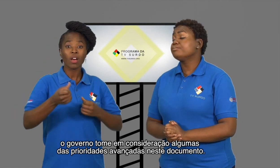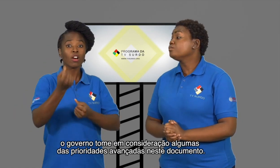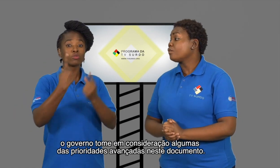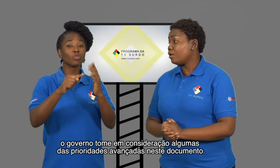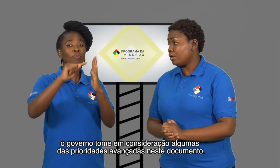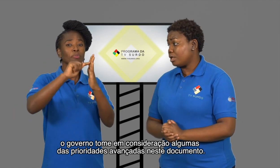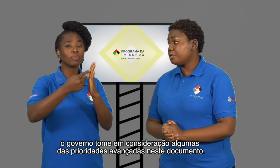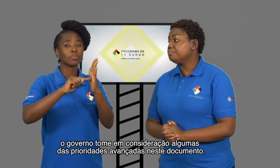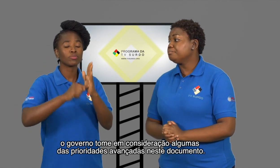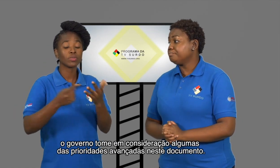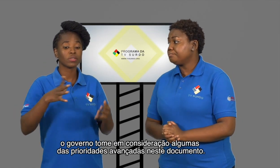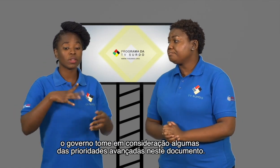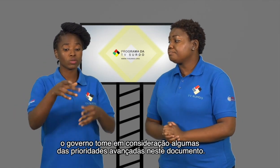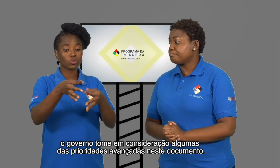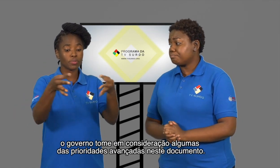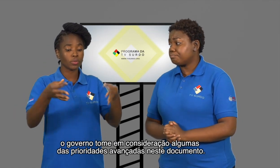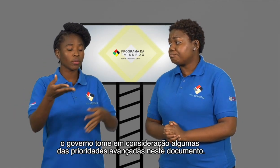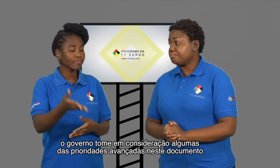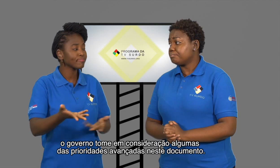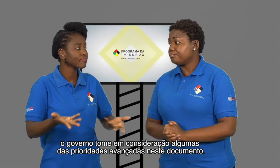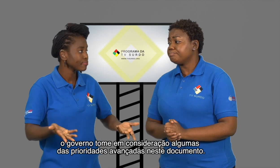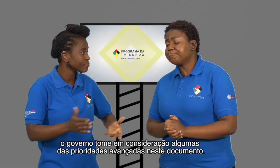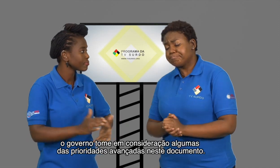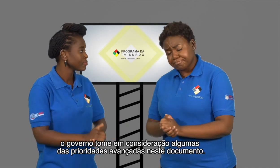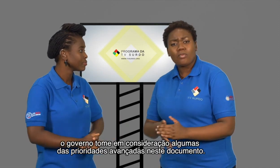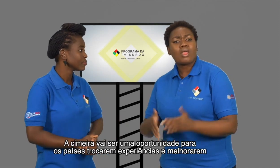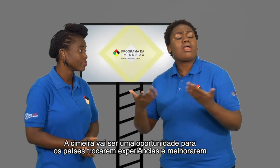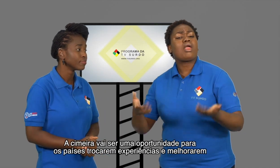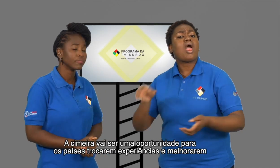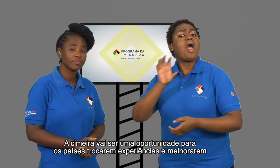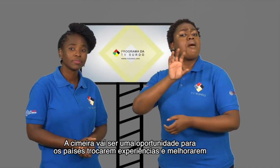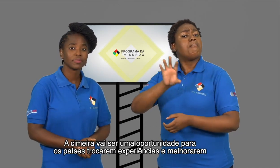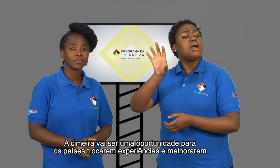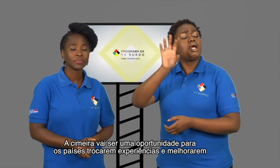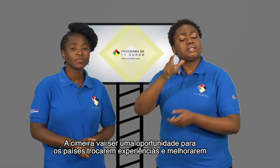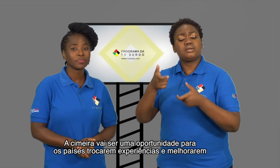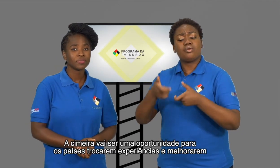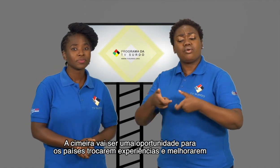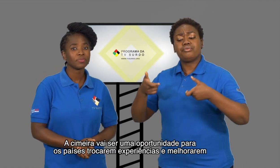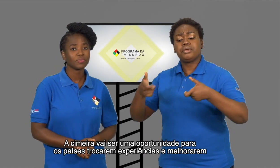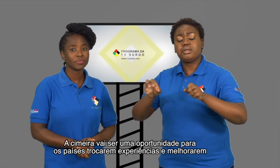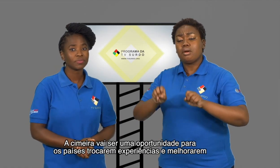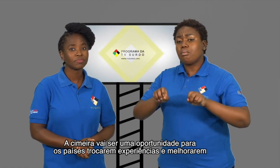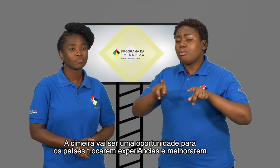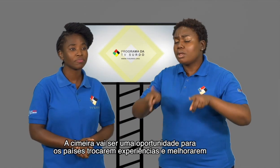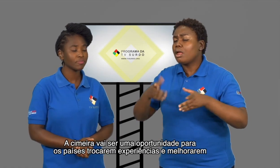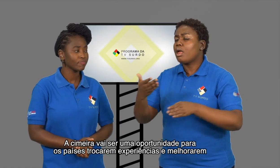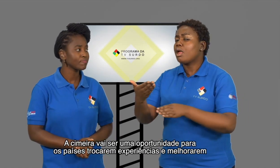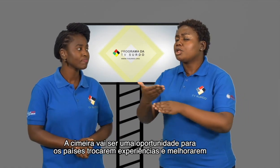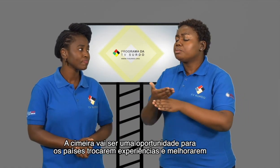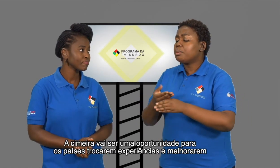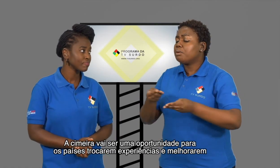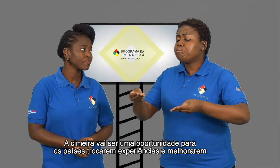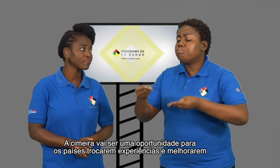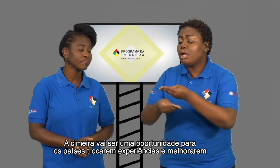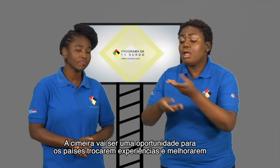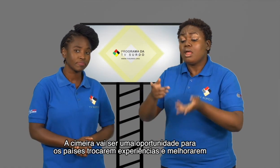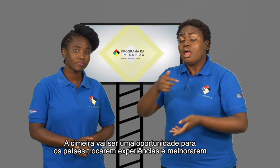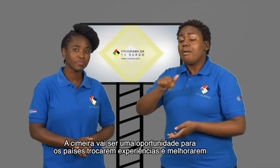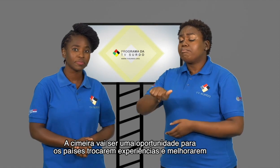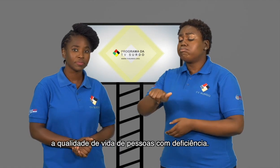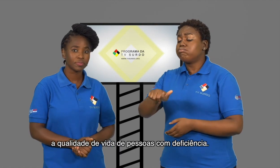consideração algumas das prioridades avançadas neste documento. A Cimeira vai ser uma oportunidade para os